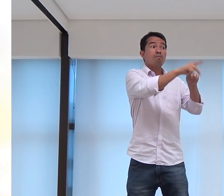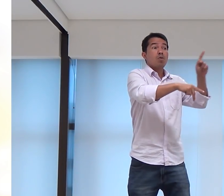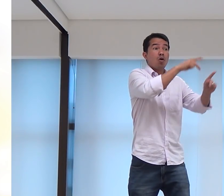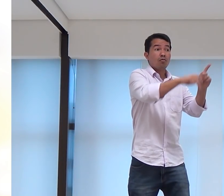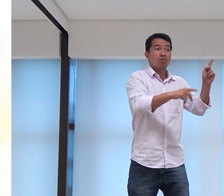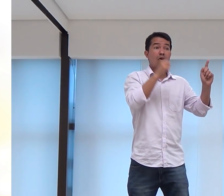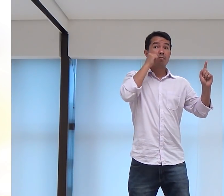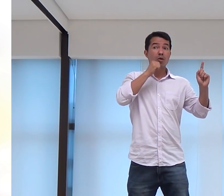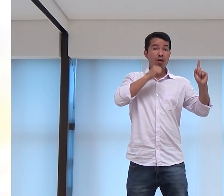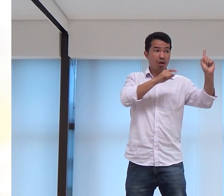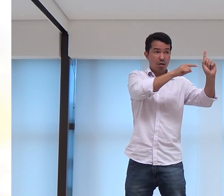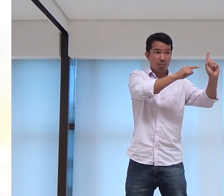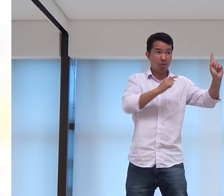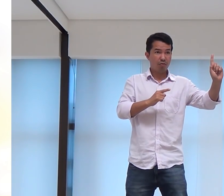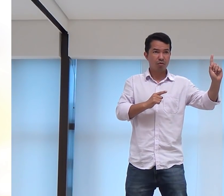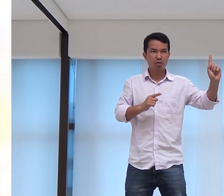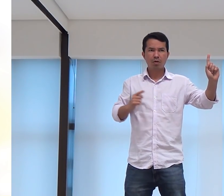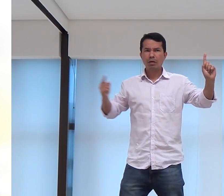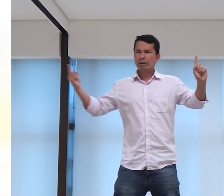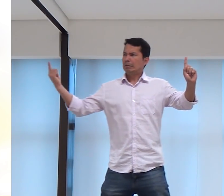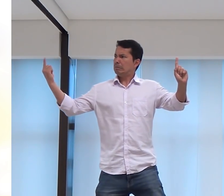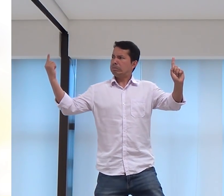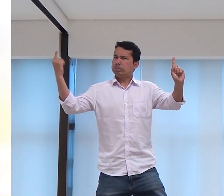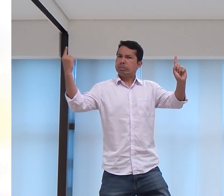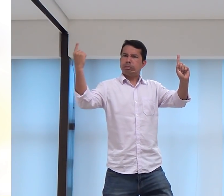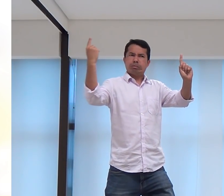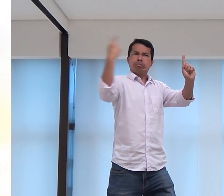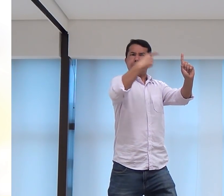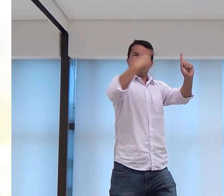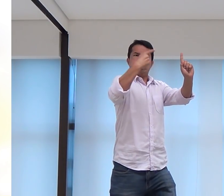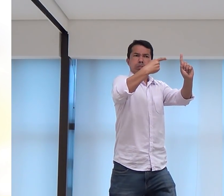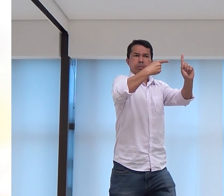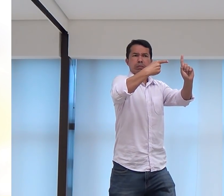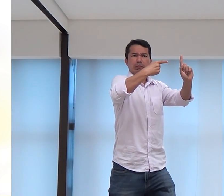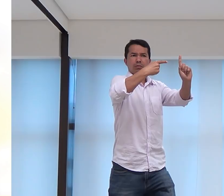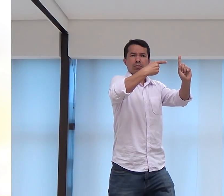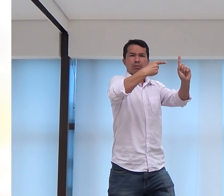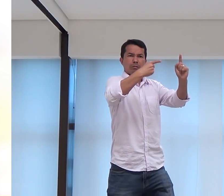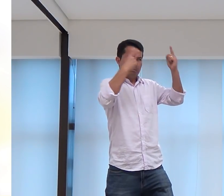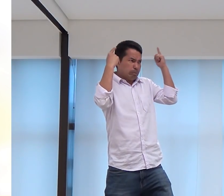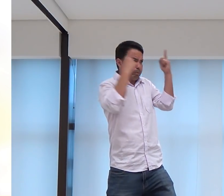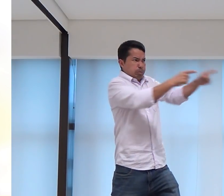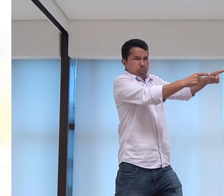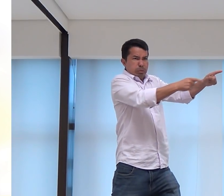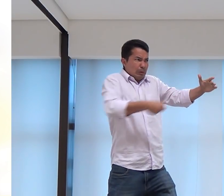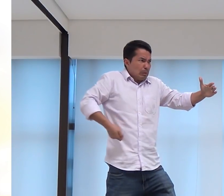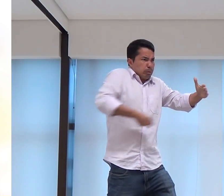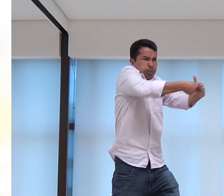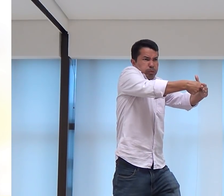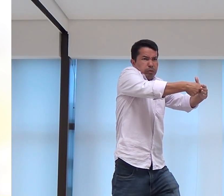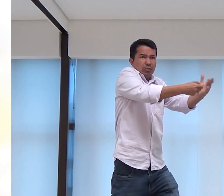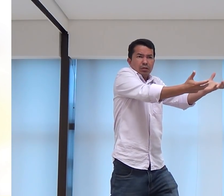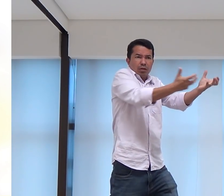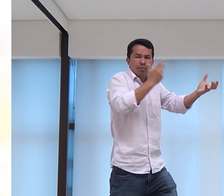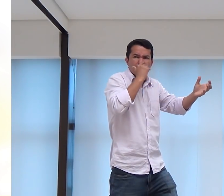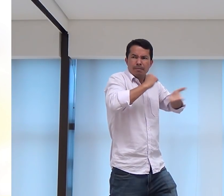também. Primeiro veio o povo de Deus na forma de uma mulher. E então veio o dragão